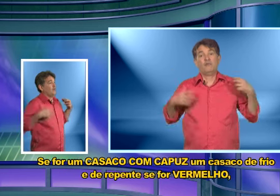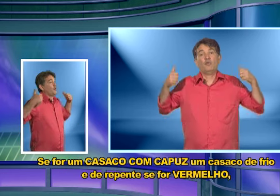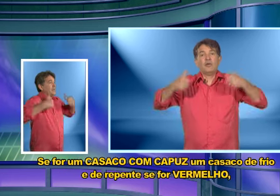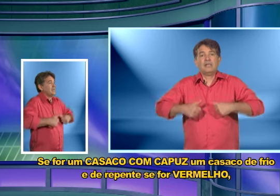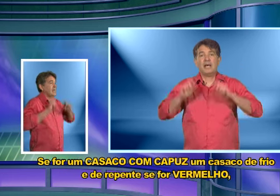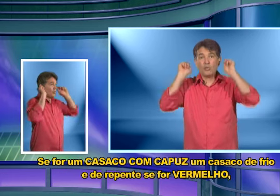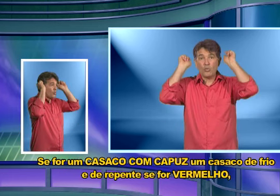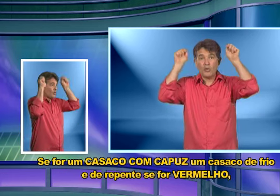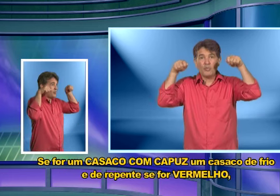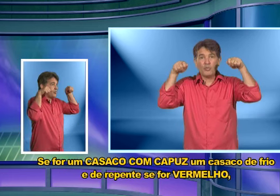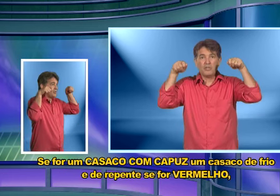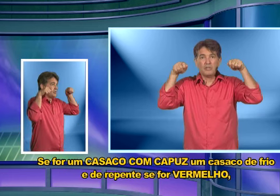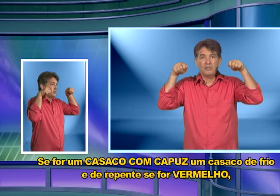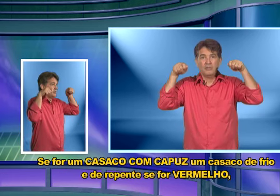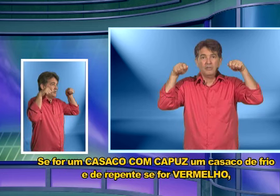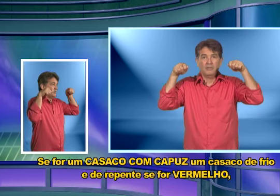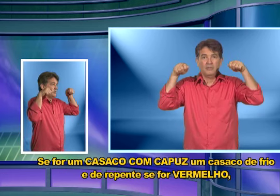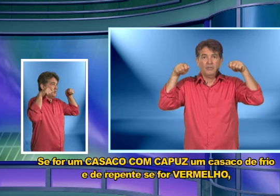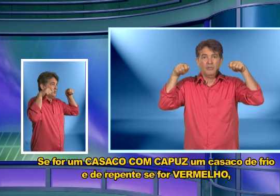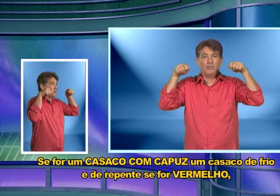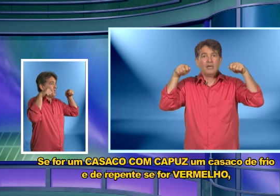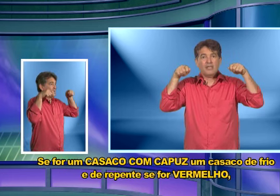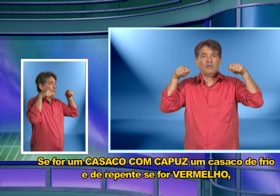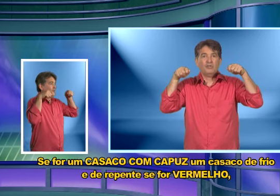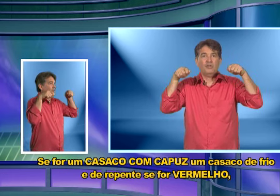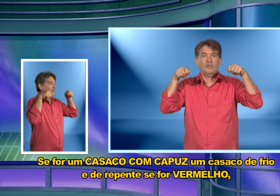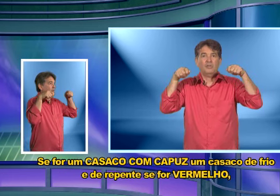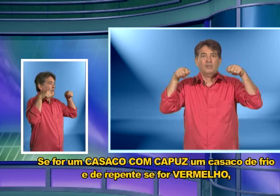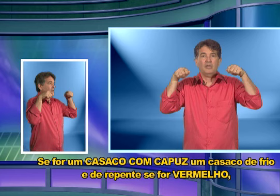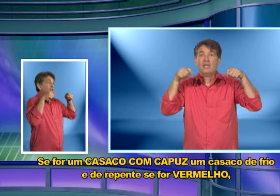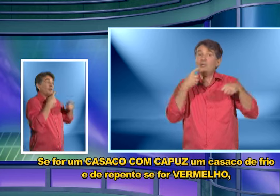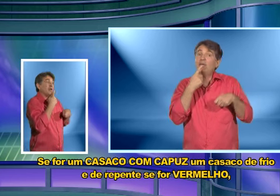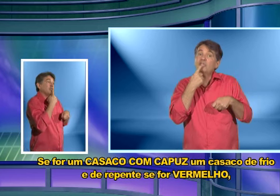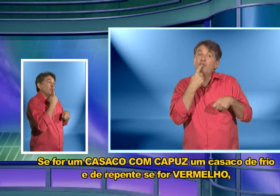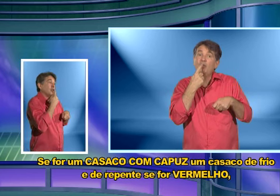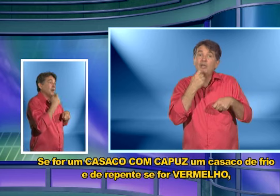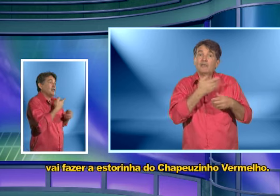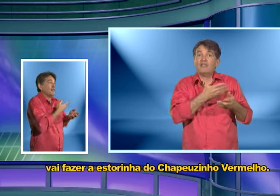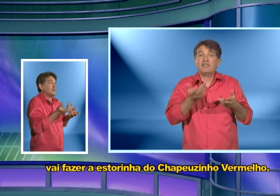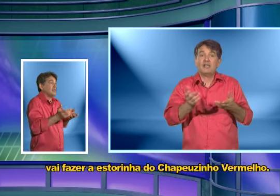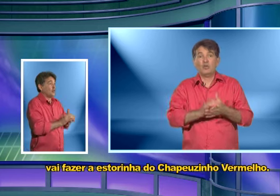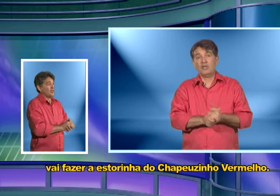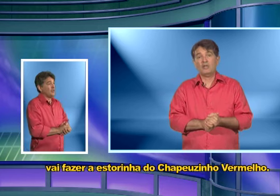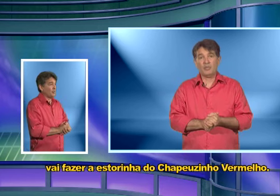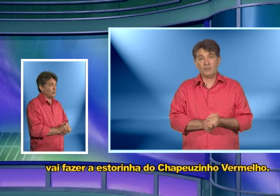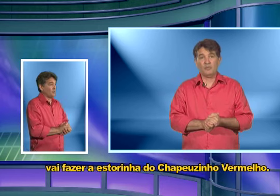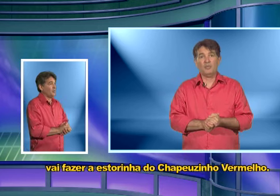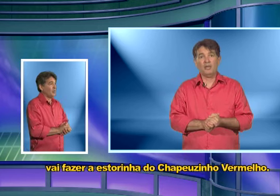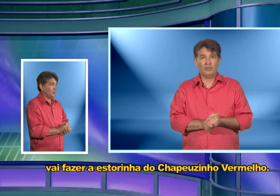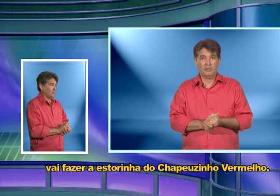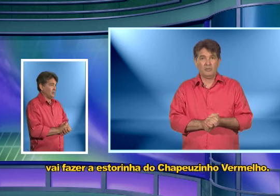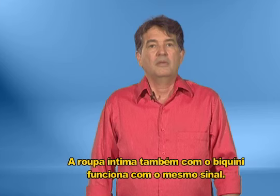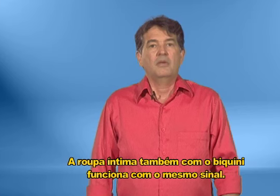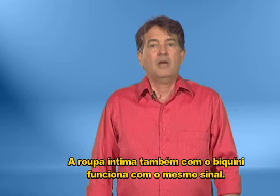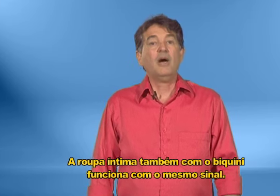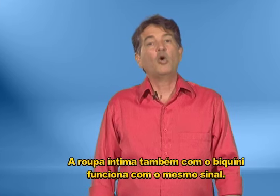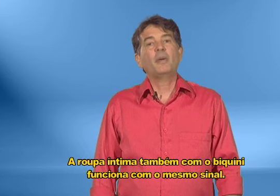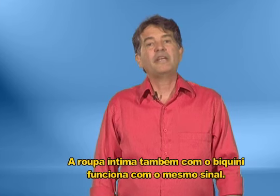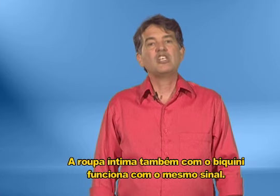Se for um casaco com um capuz, um casaco de frio, e de repente se for vermelho, vai fazer a historinha do capuzinho vermelho.